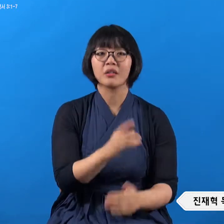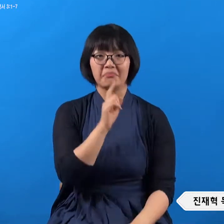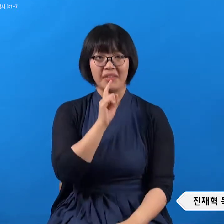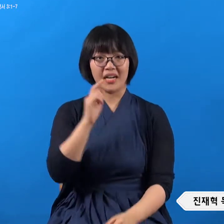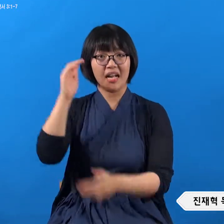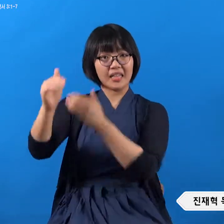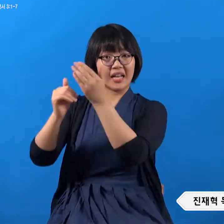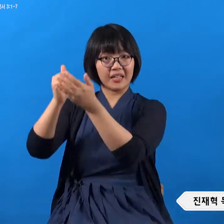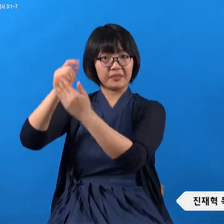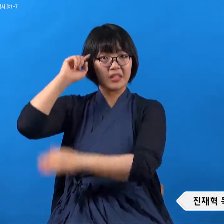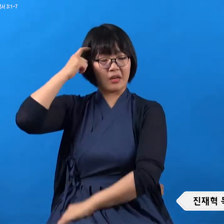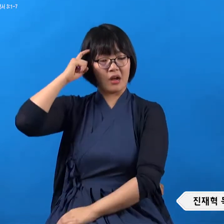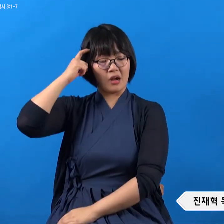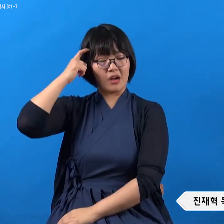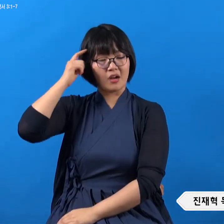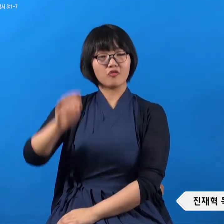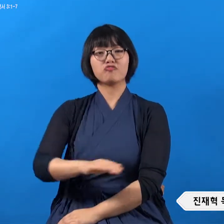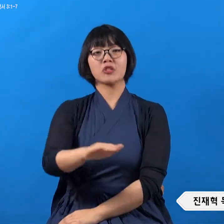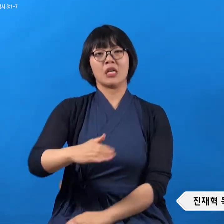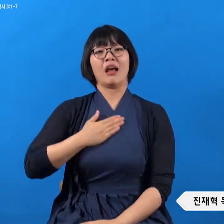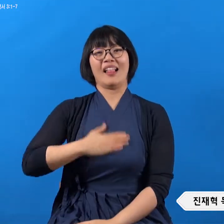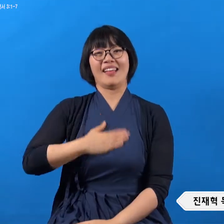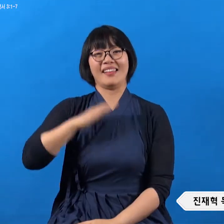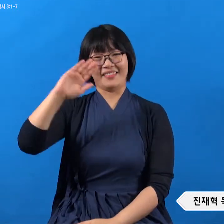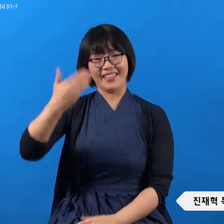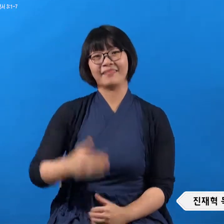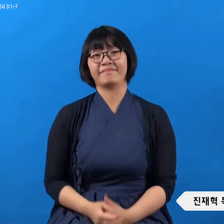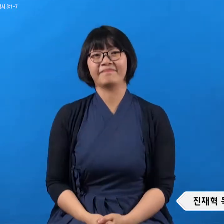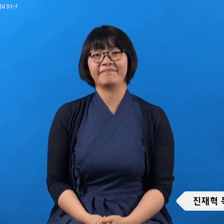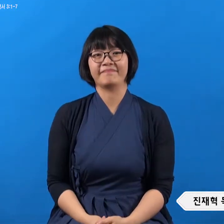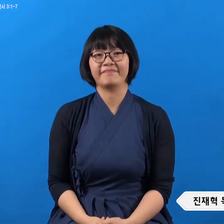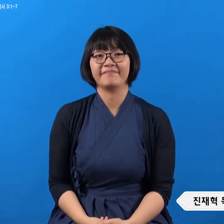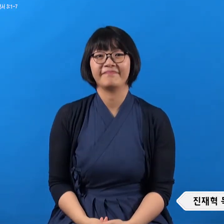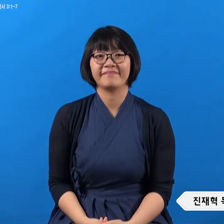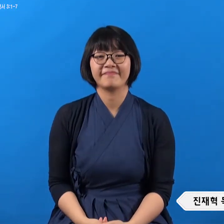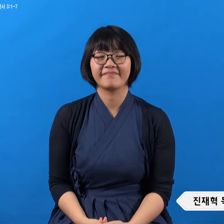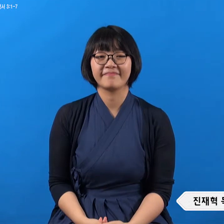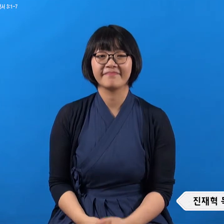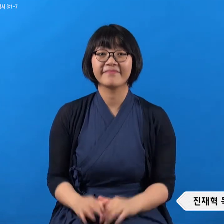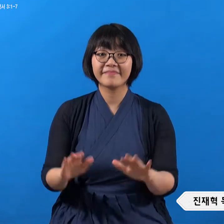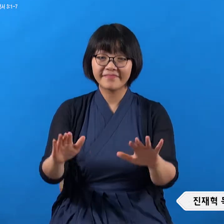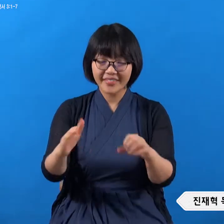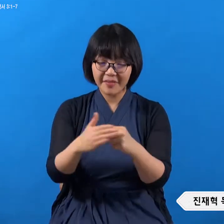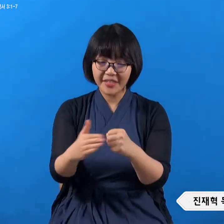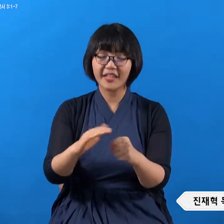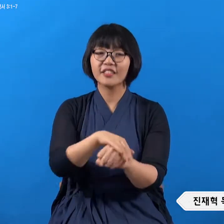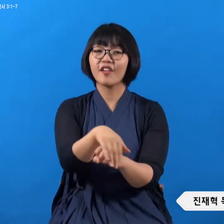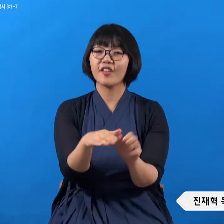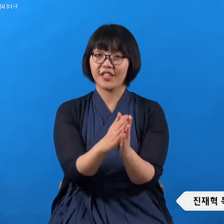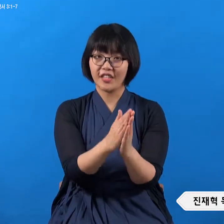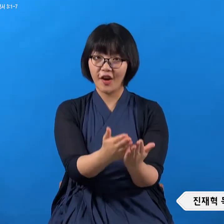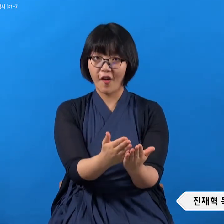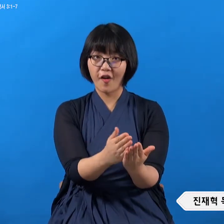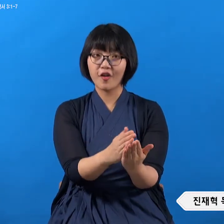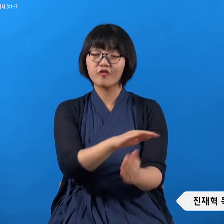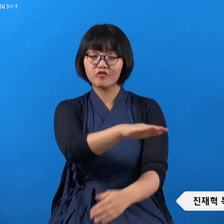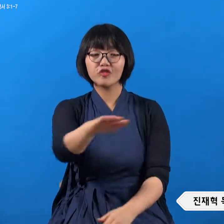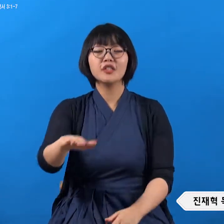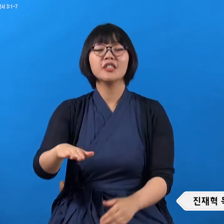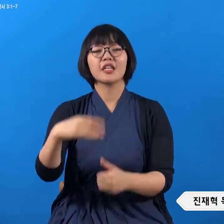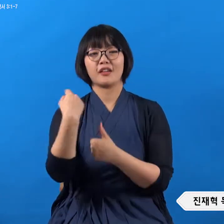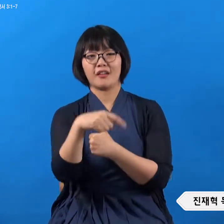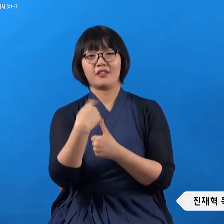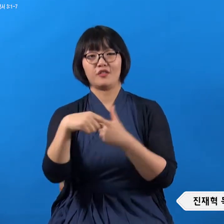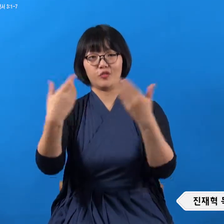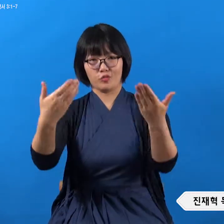가지고 계시다는 사실을 우리 가운데 말씀하고 있습니다. 그래서 성경은 우리 가운데